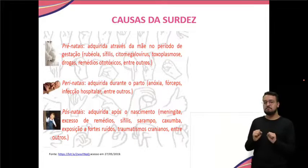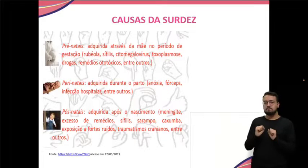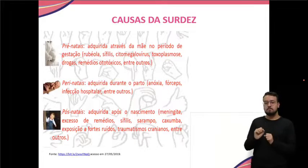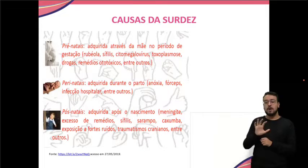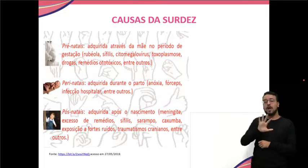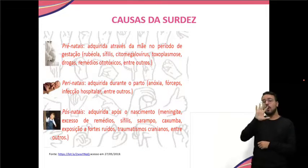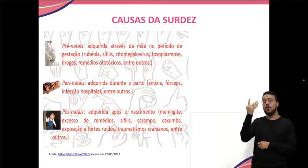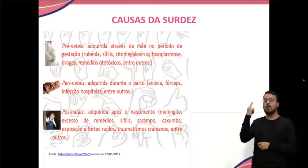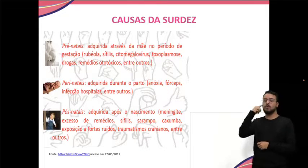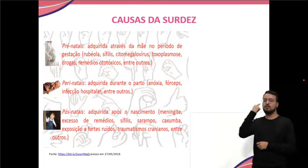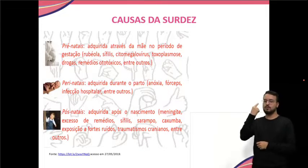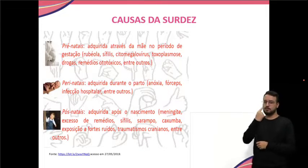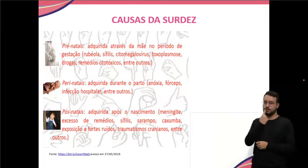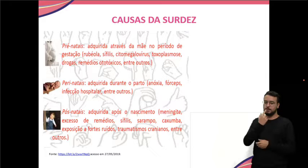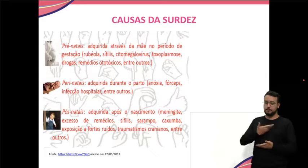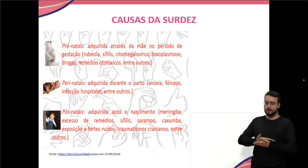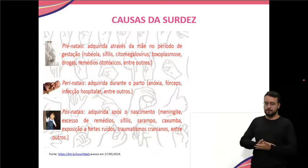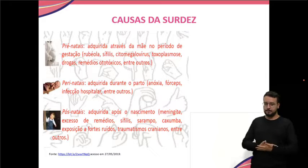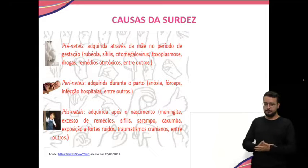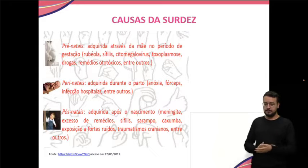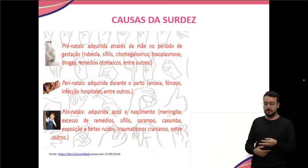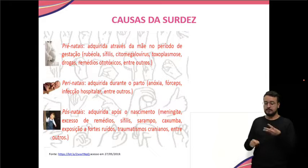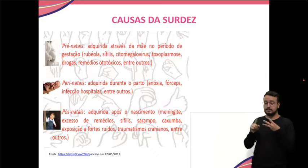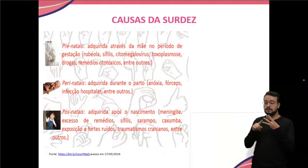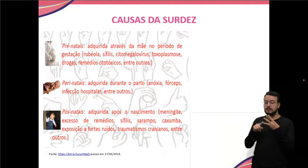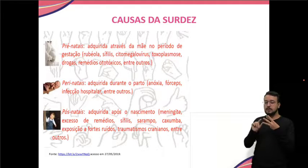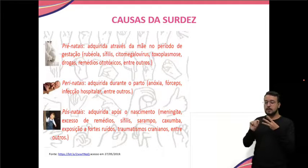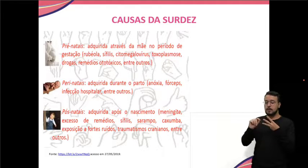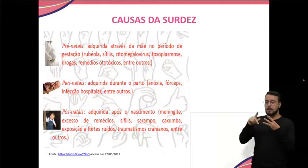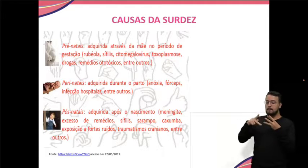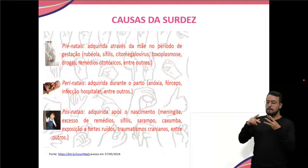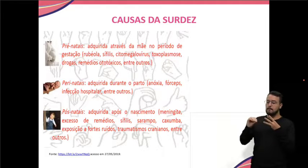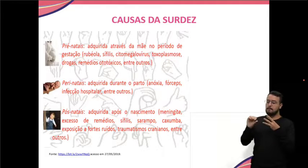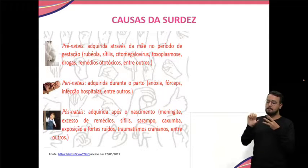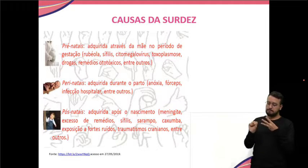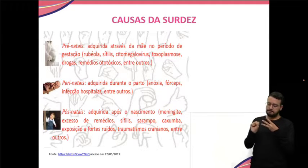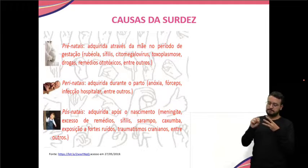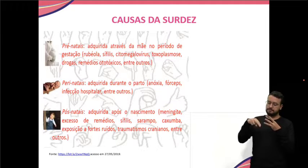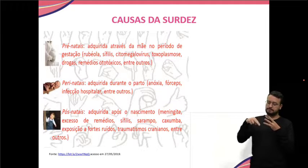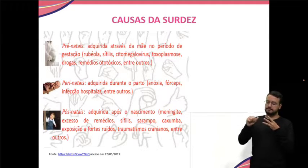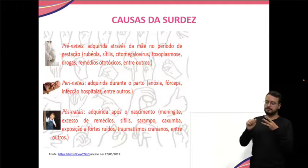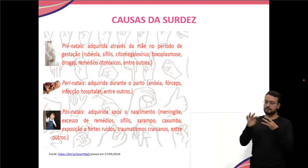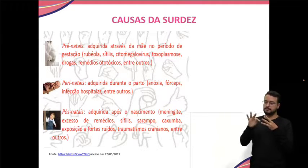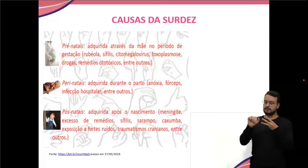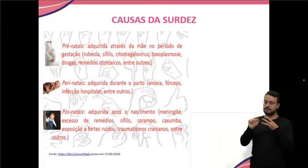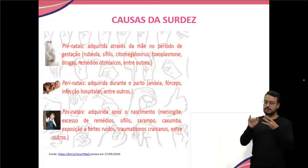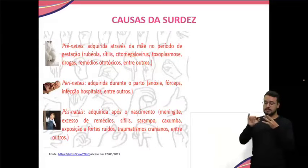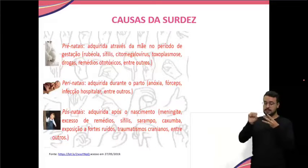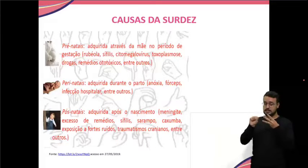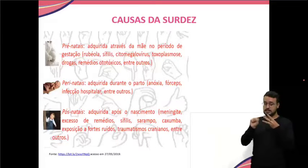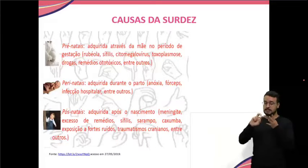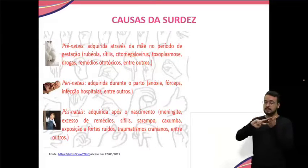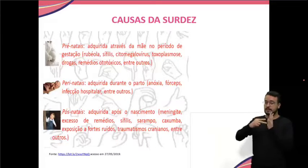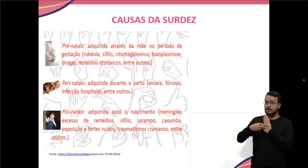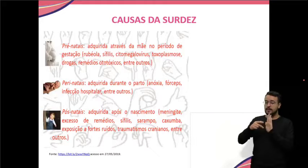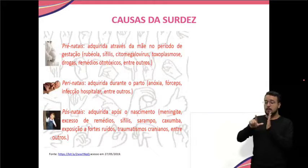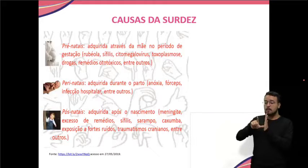numa surdez. E temos as causas ainda pós-natais, que é aquelas que são adquiridas após o nascimento, como, por